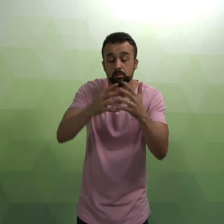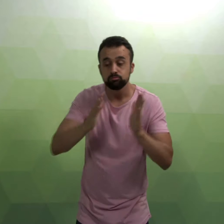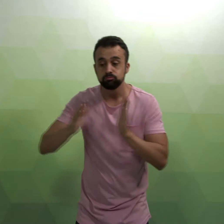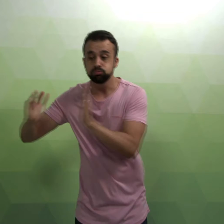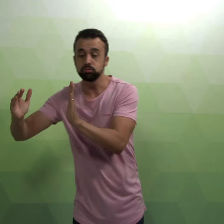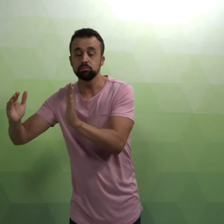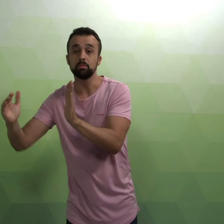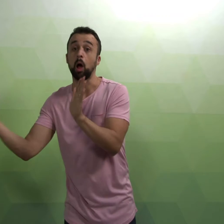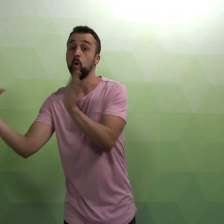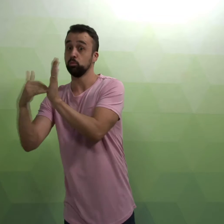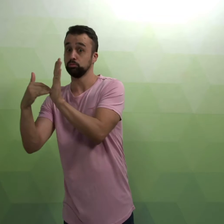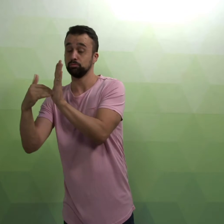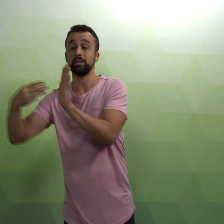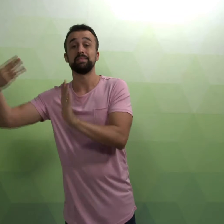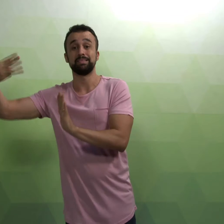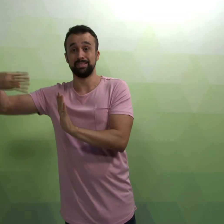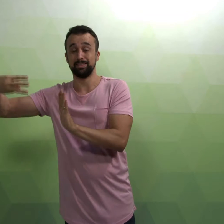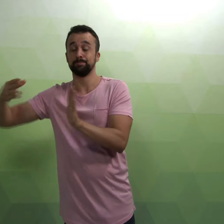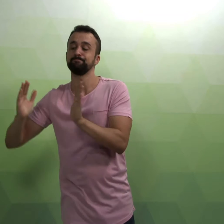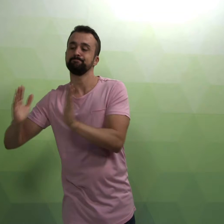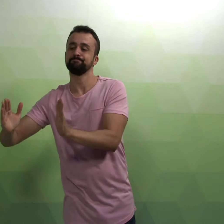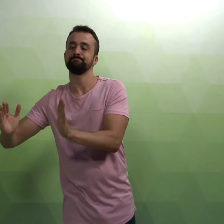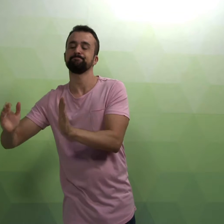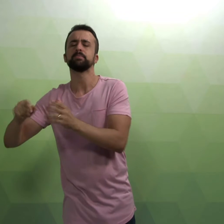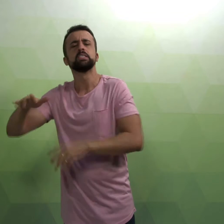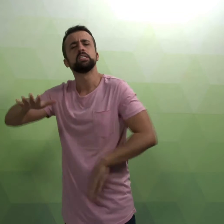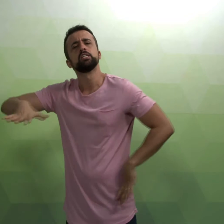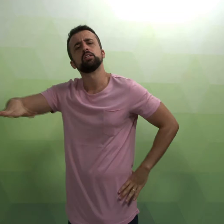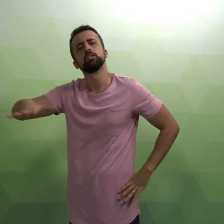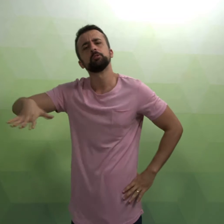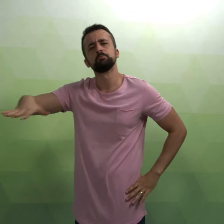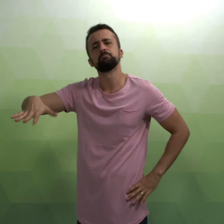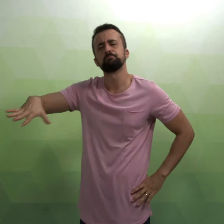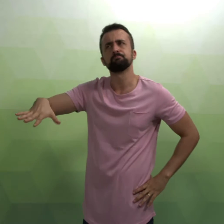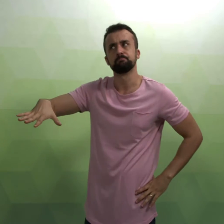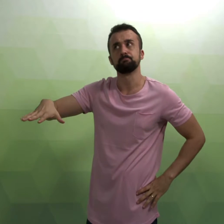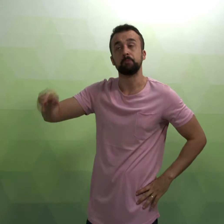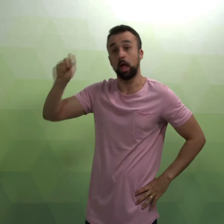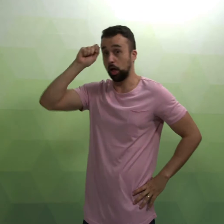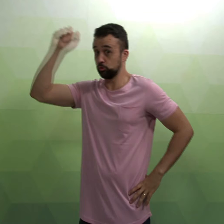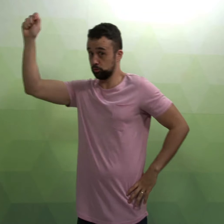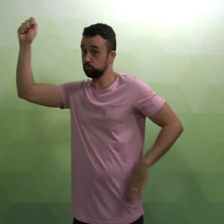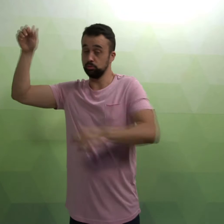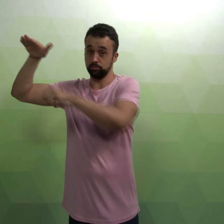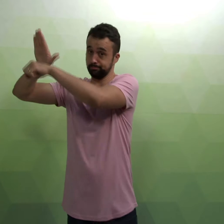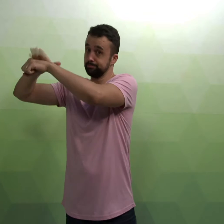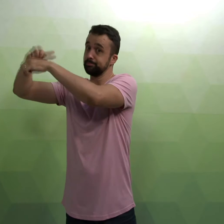A última etapa da interlíngua é a fase 3. Nesta fase,